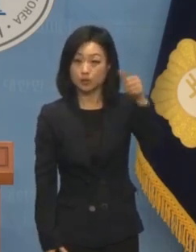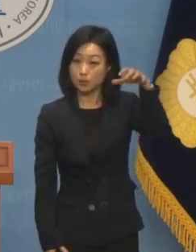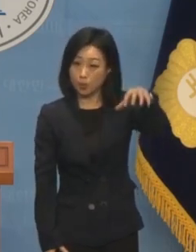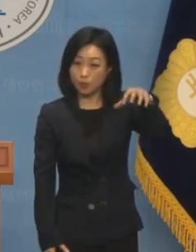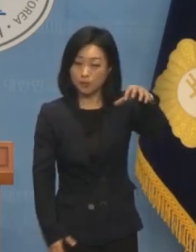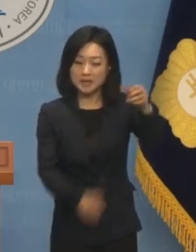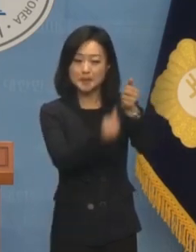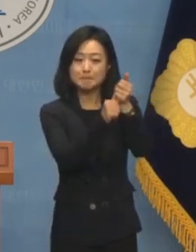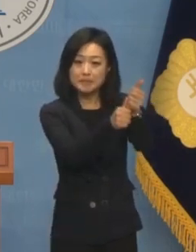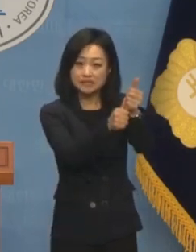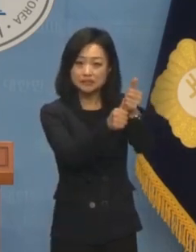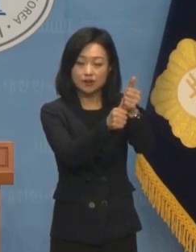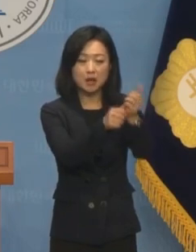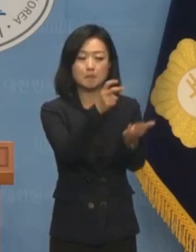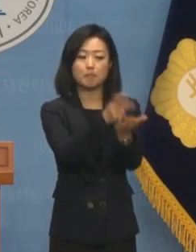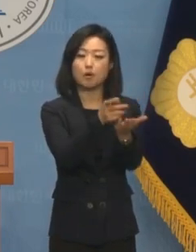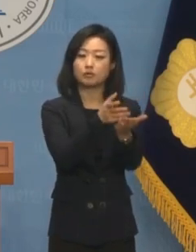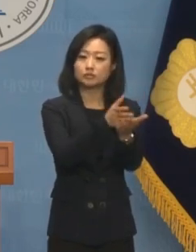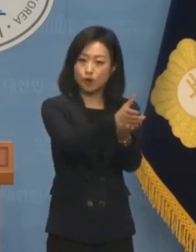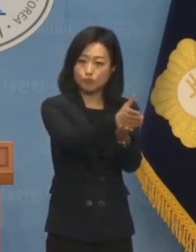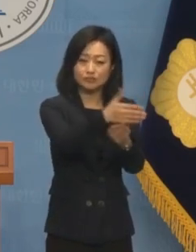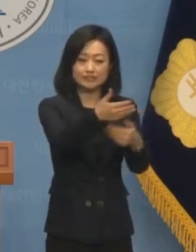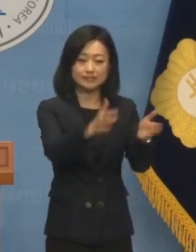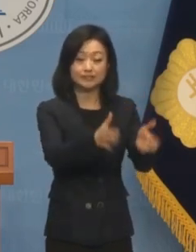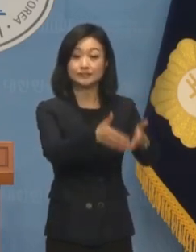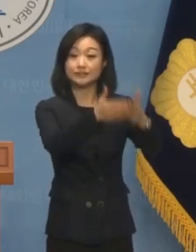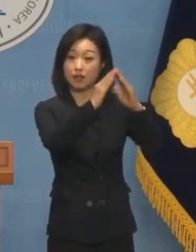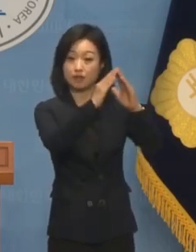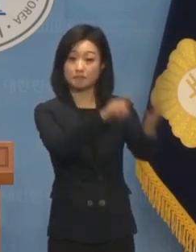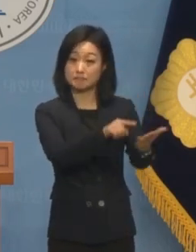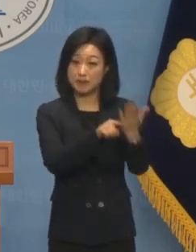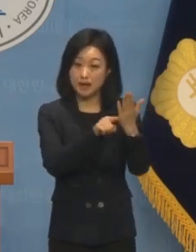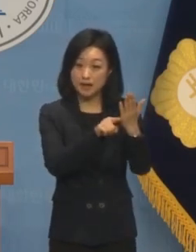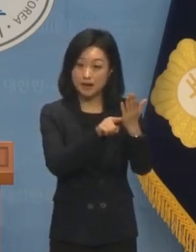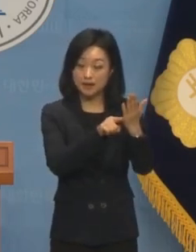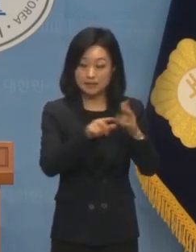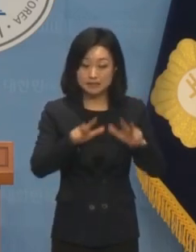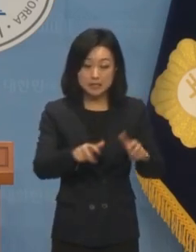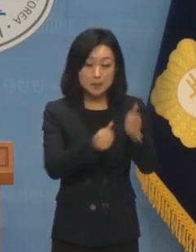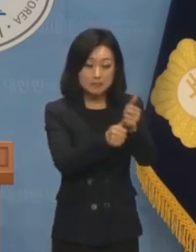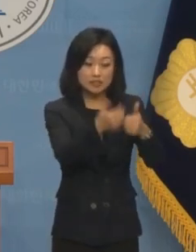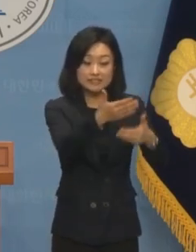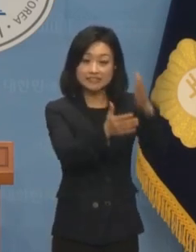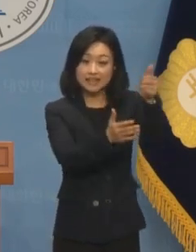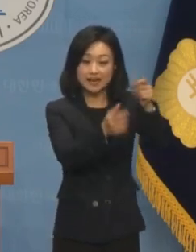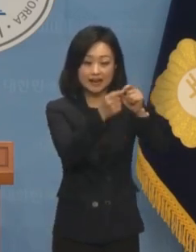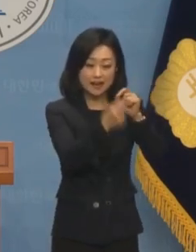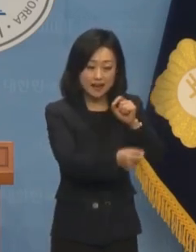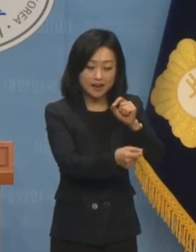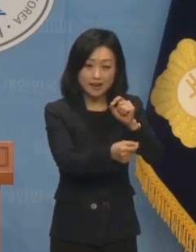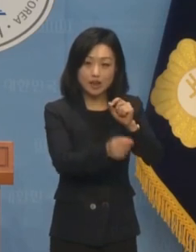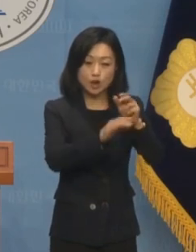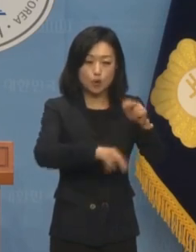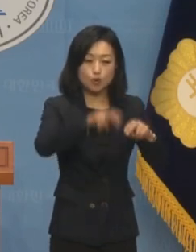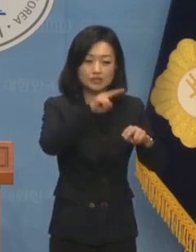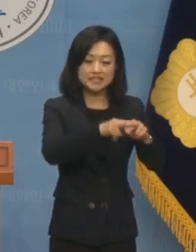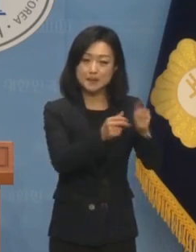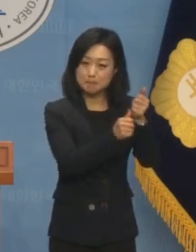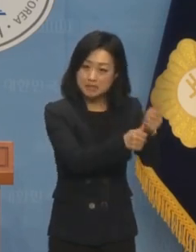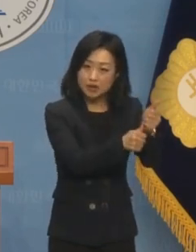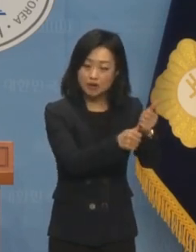수석 비서관을 신설한다는 보도가 나왔습니다 실장 아래 공직기강 비서관실